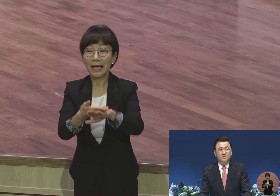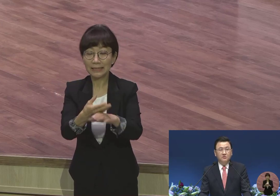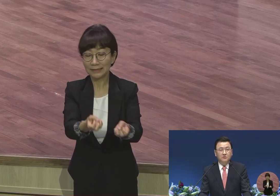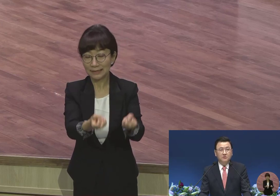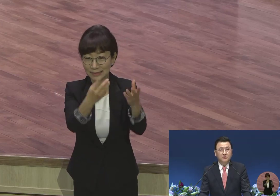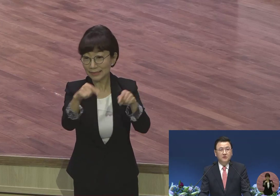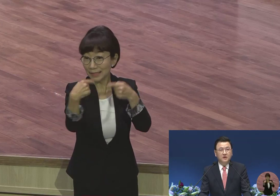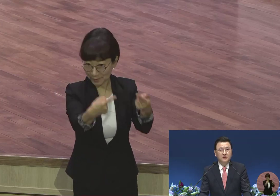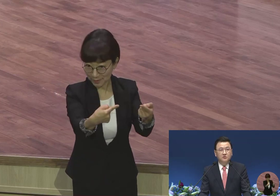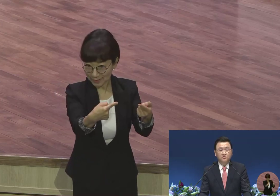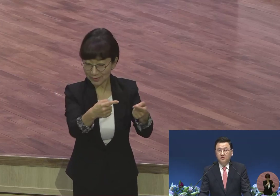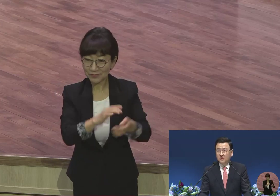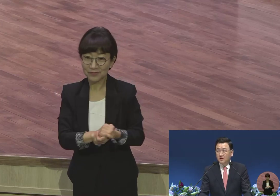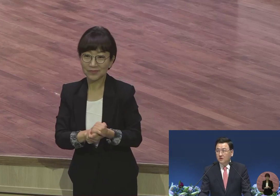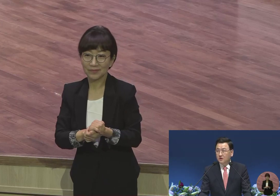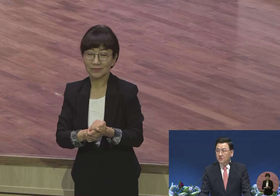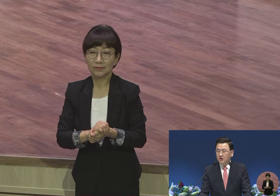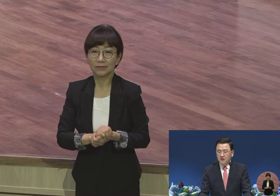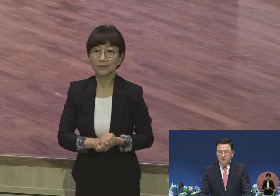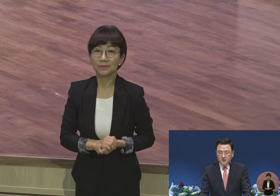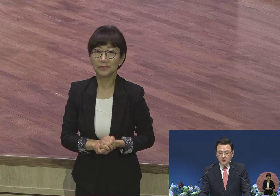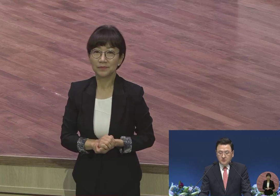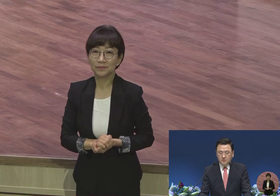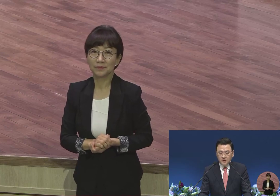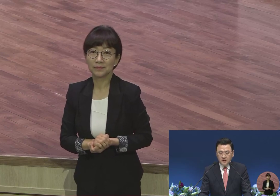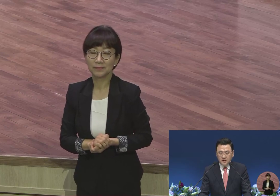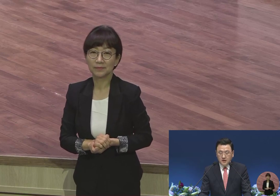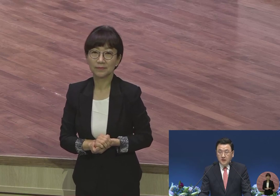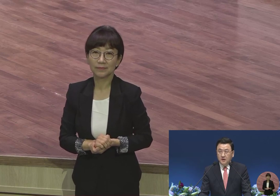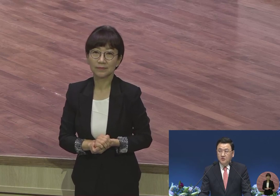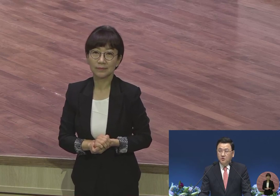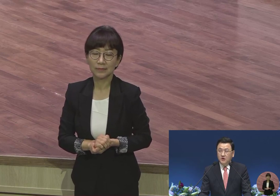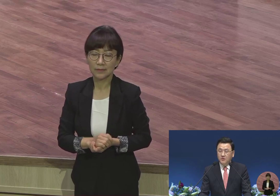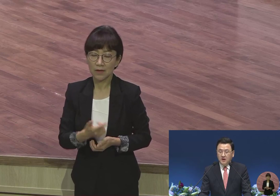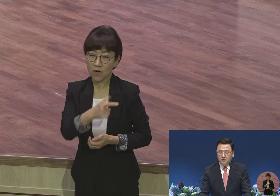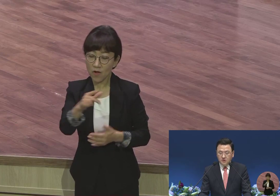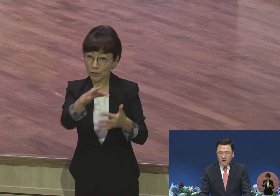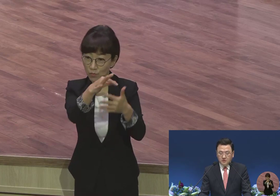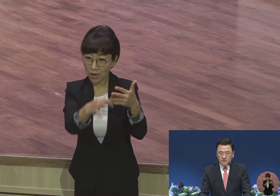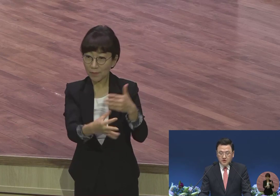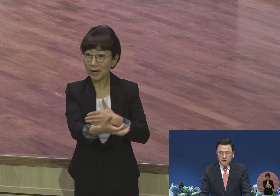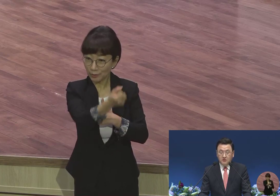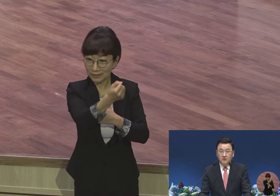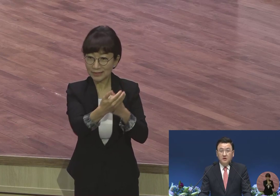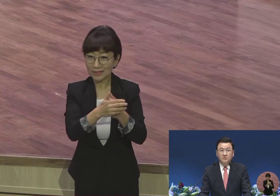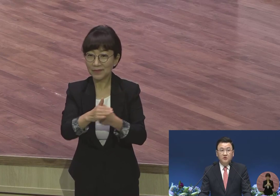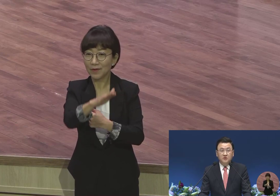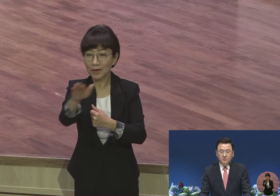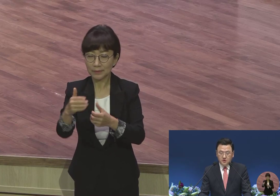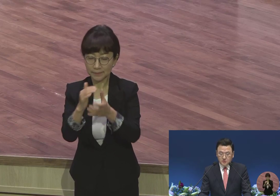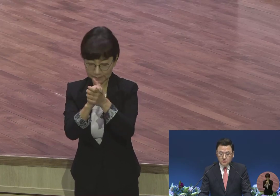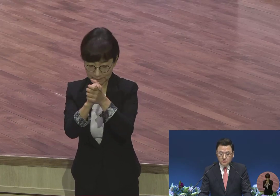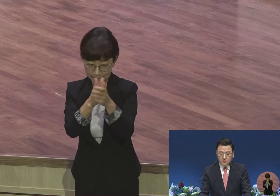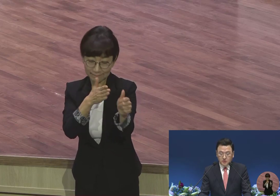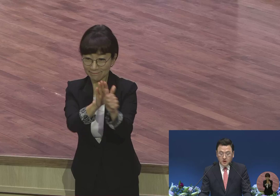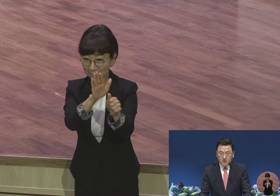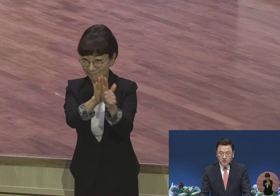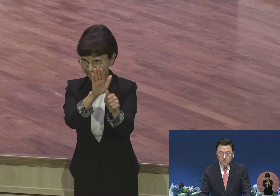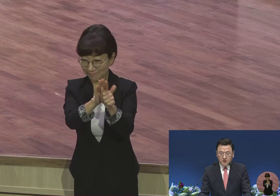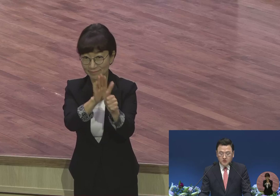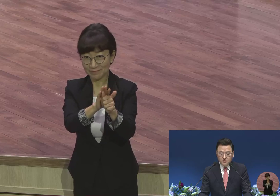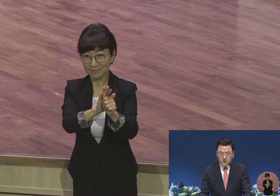또 많은 성도들 또 중직자들 팀 사역하십니다. 여러분이 담임 목사님의 남은 사역을 위해서 일심전심